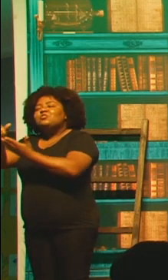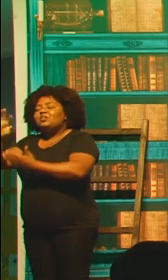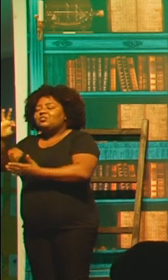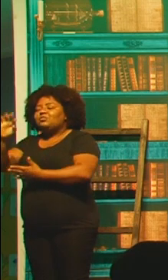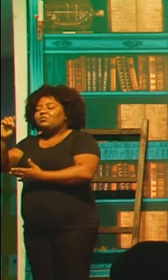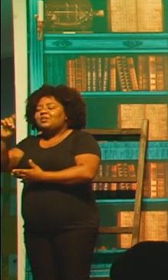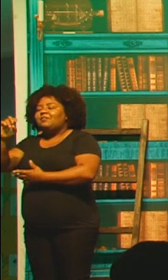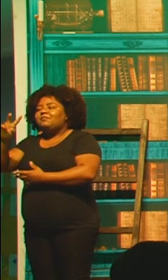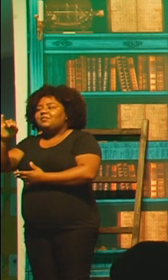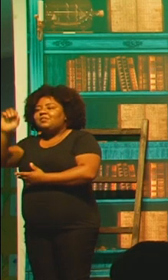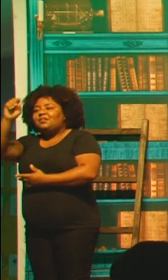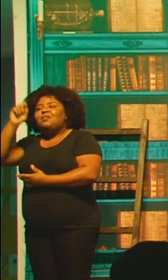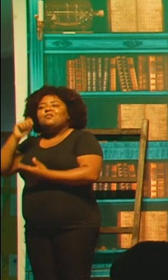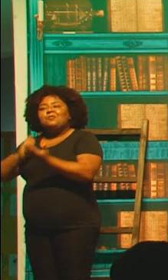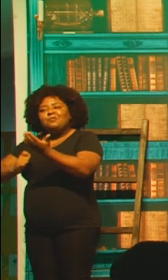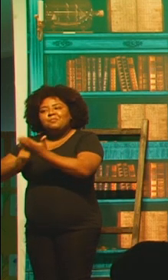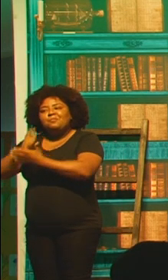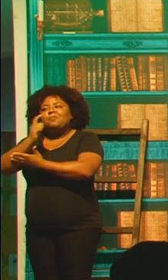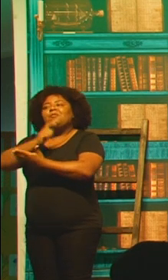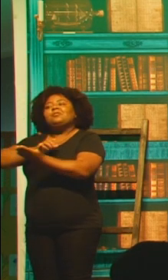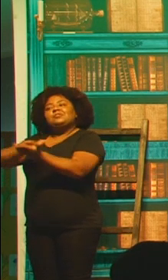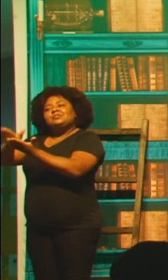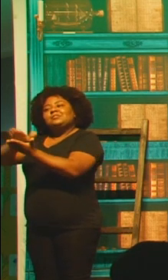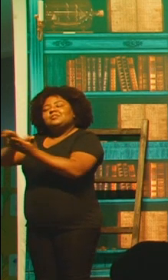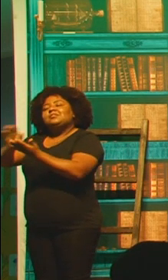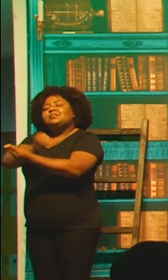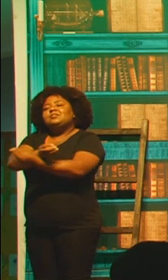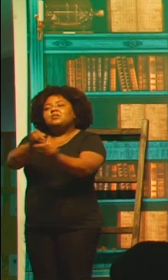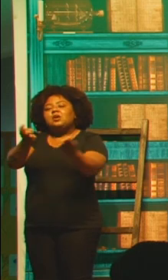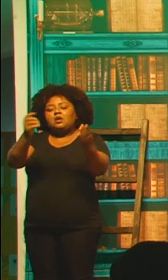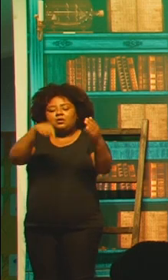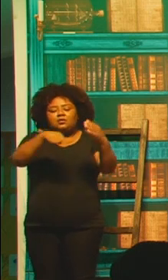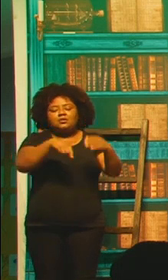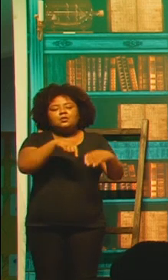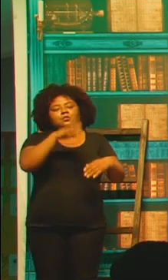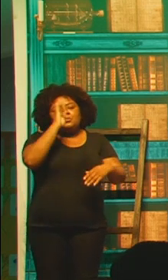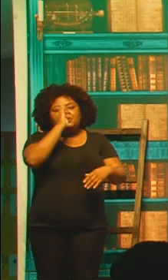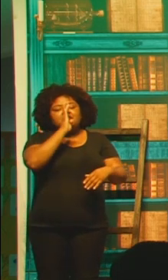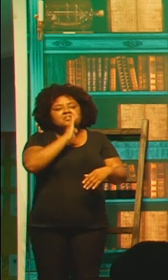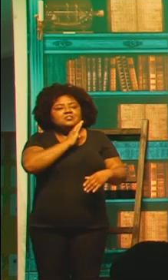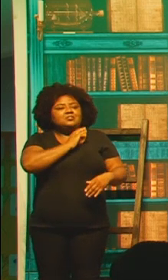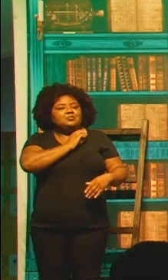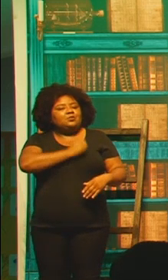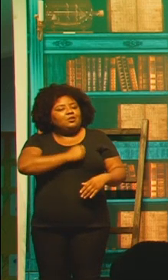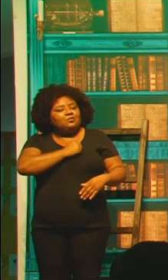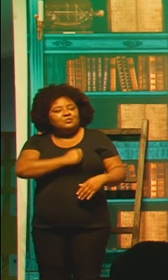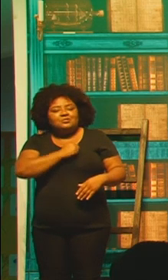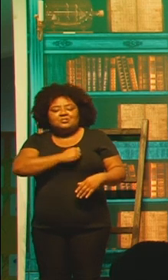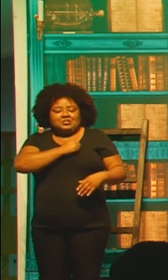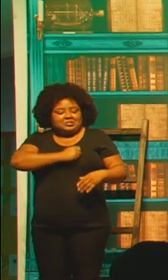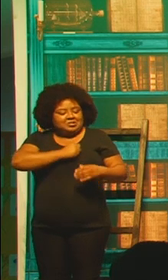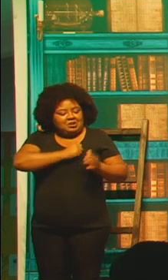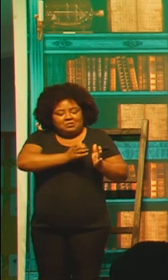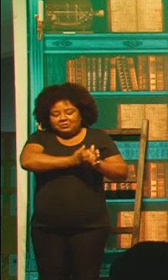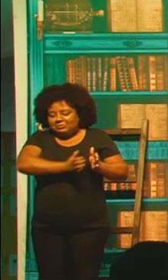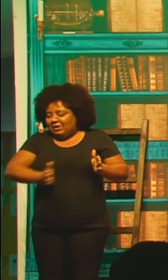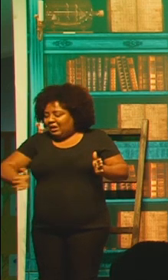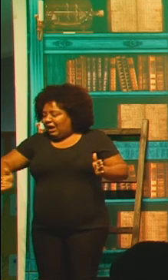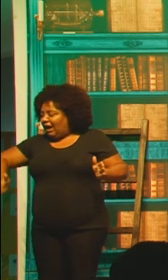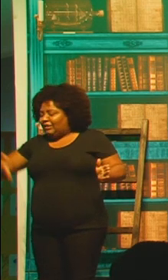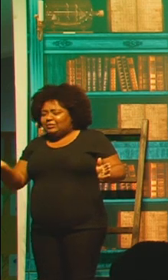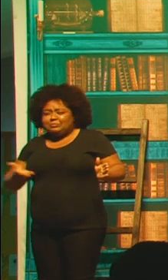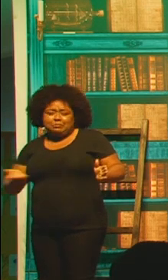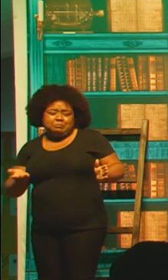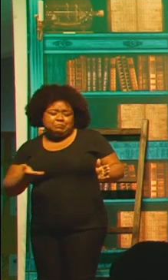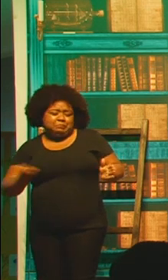Portugal e o livro foi publicado aqui em agosto, né? E de agosto para cá tem sido um turbilhão de coisa, não tenho parado,